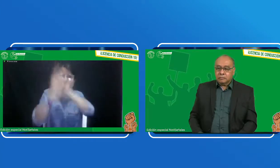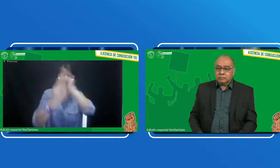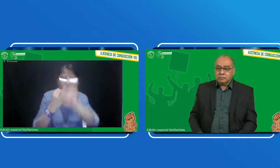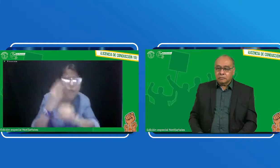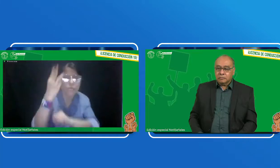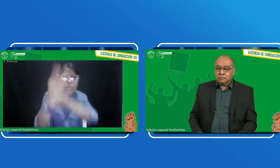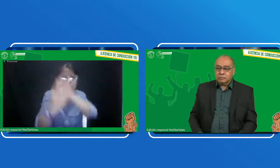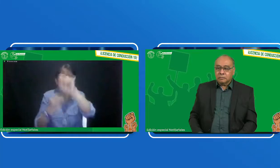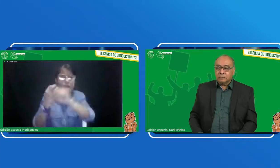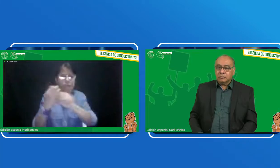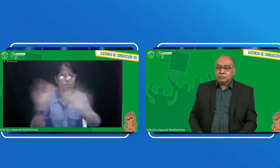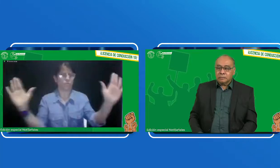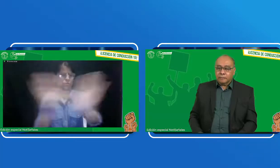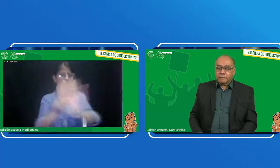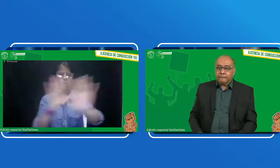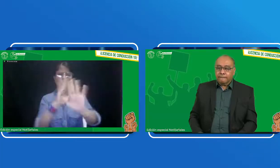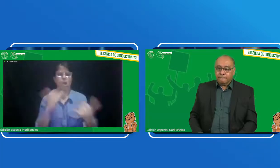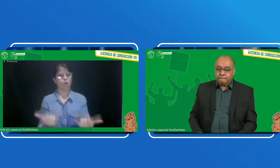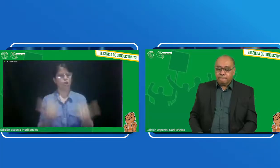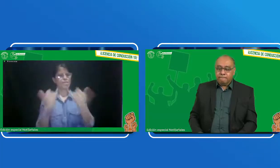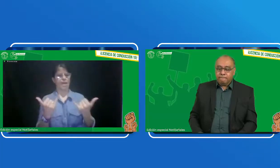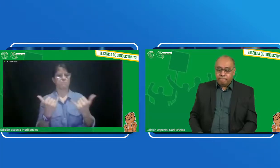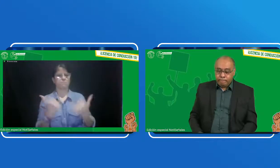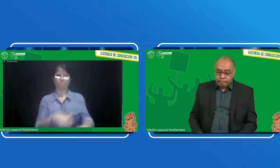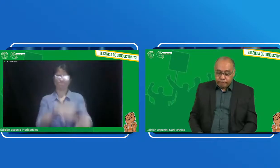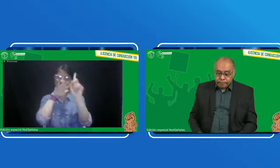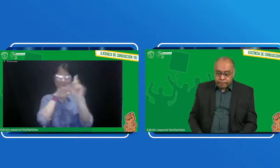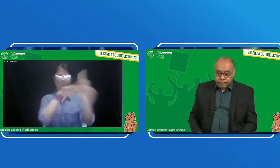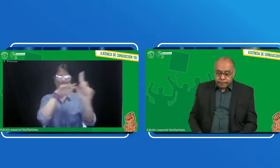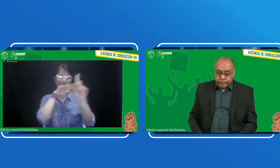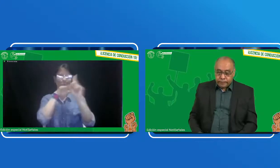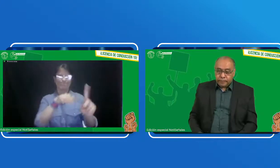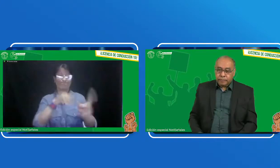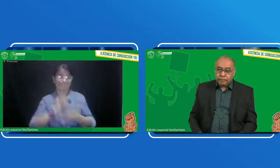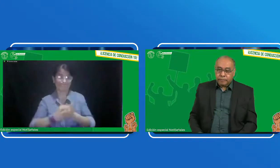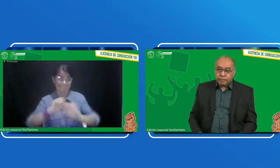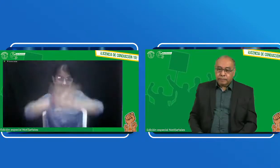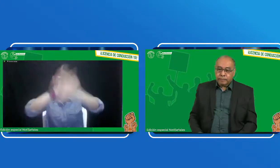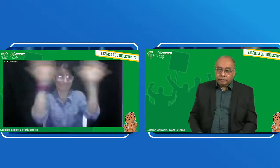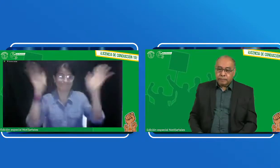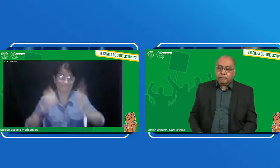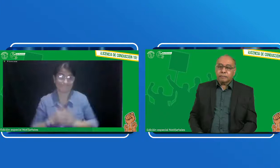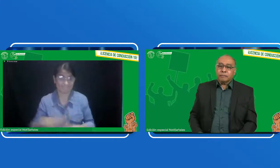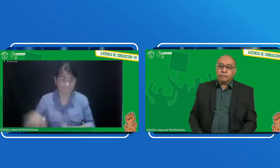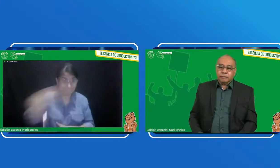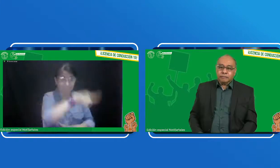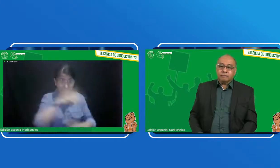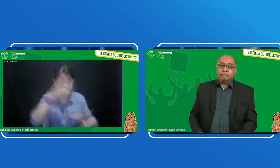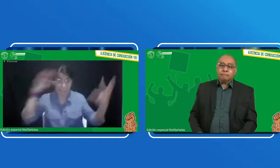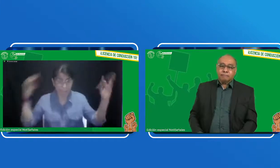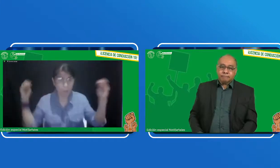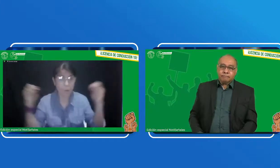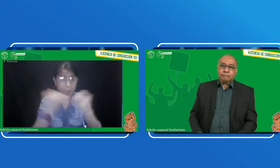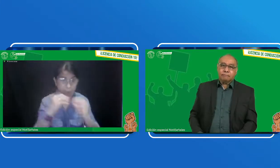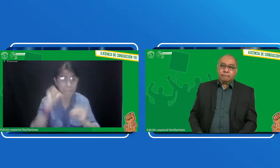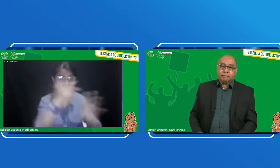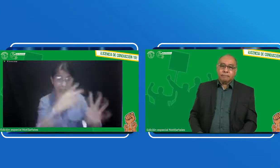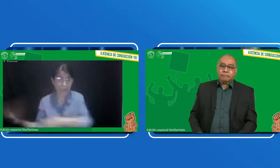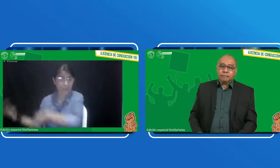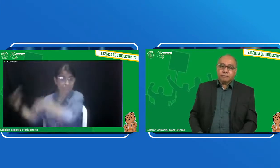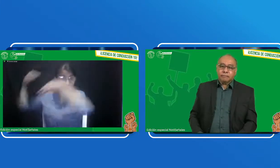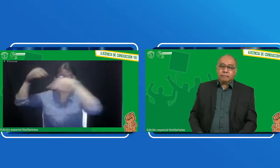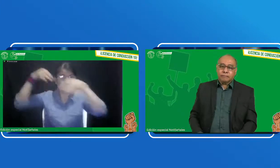que necesitamos una reunión ya, que no podemos esperar ni 2 ni 3 años. La solución debe ser efectiva lo más